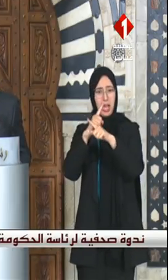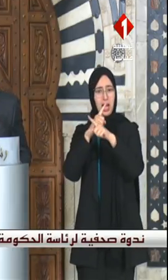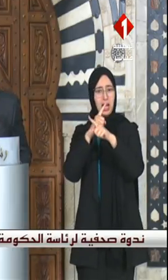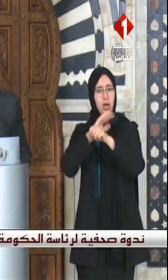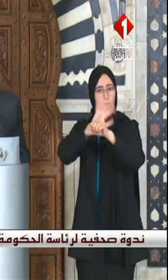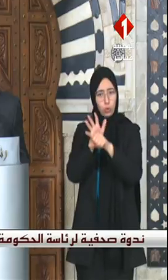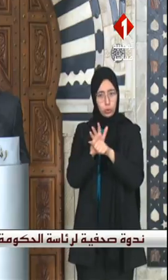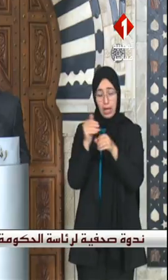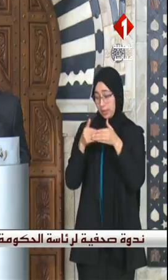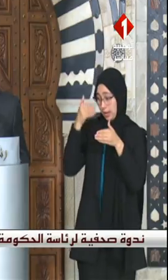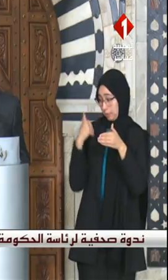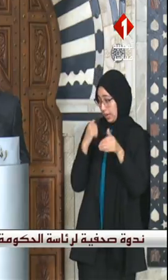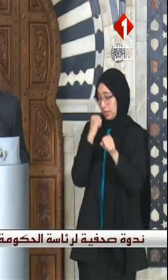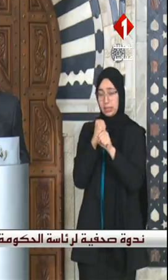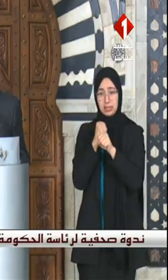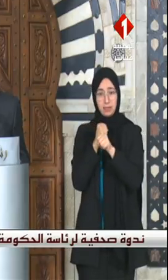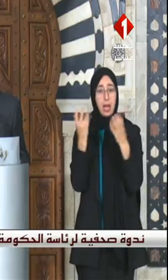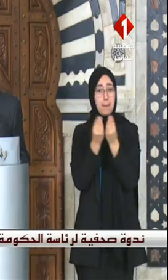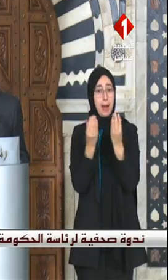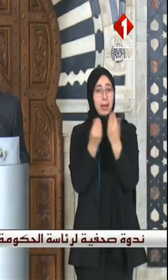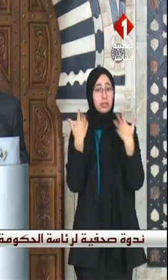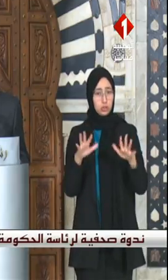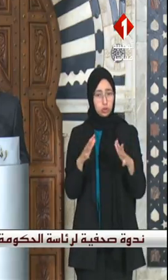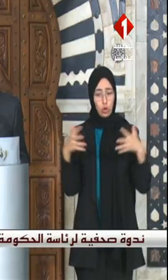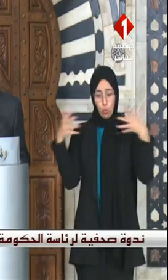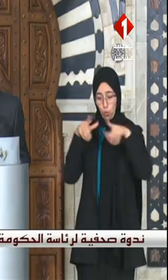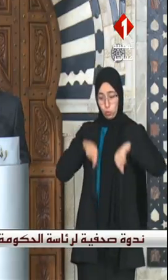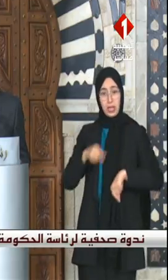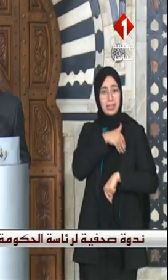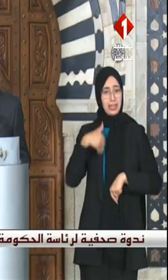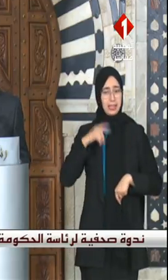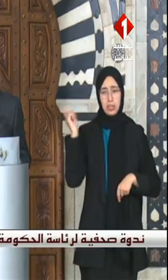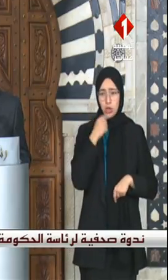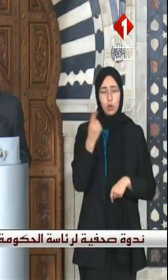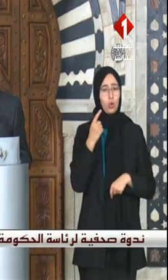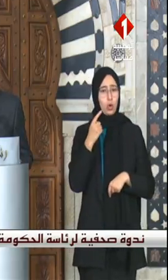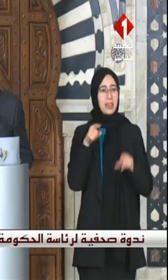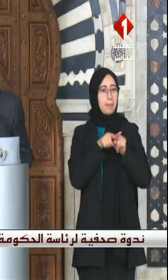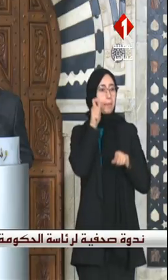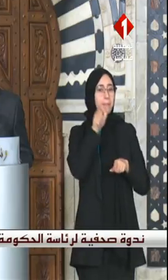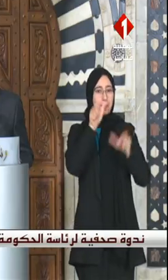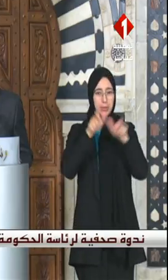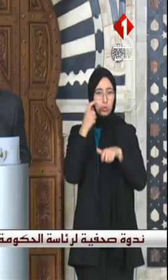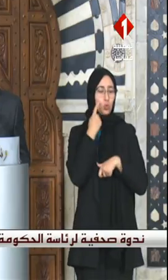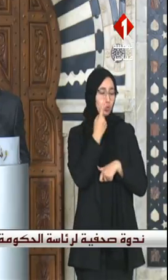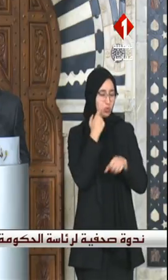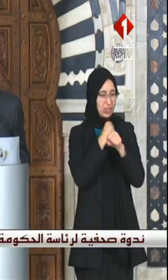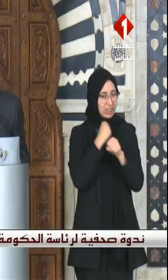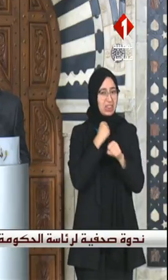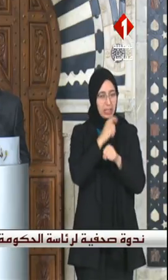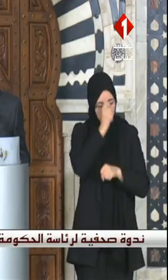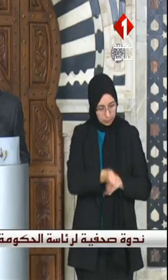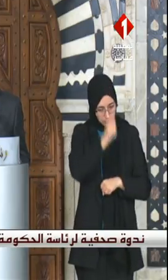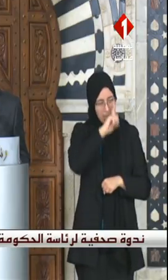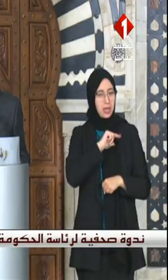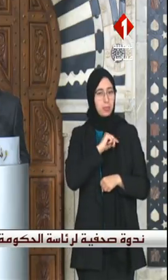كان وراها عمل في يقوم به السجل الإداري المشترك وزارة الداخلية اللي موش ظهر بل أنا شفته ونعينته عن